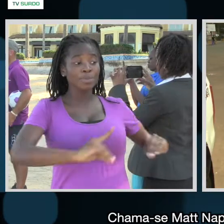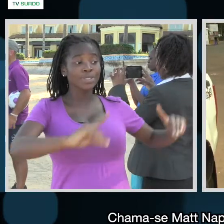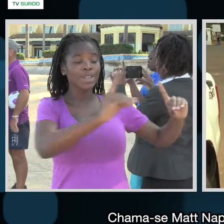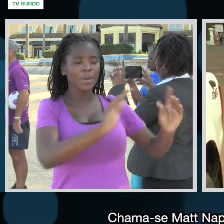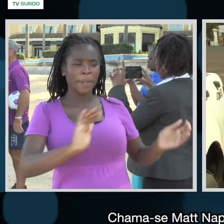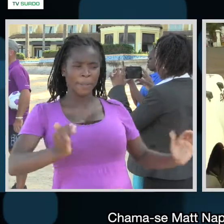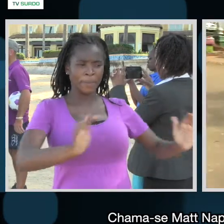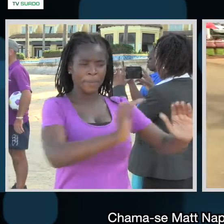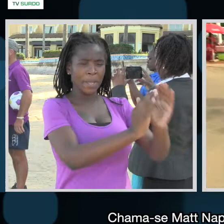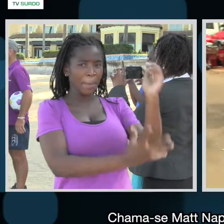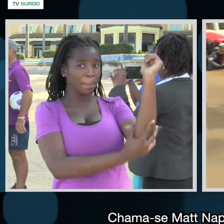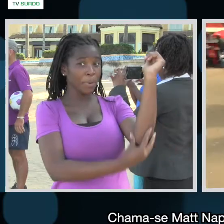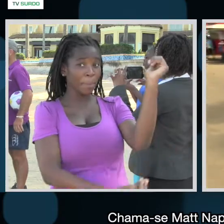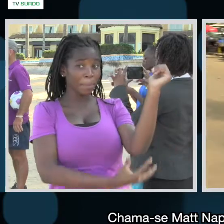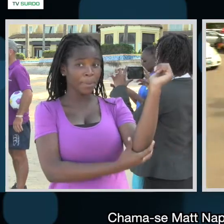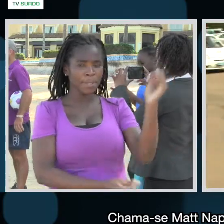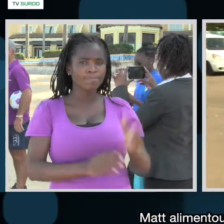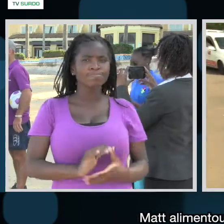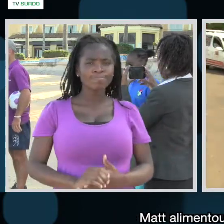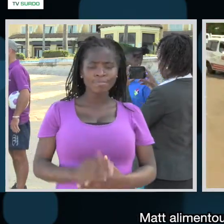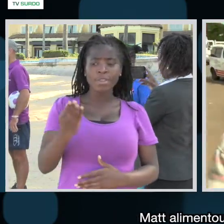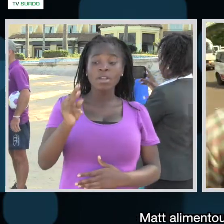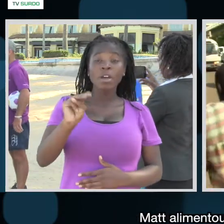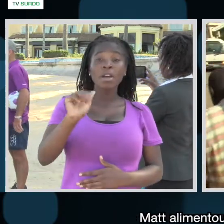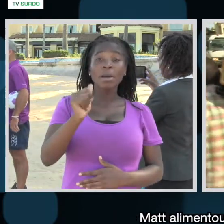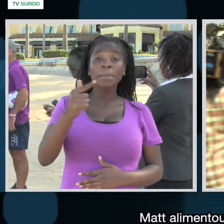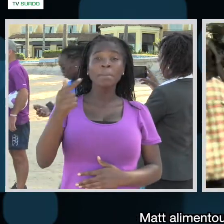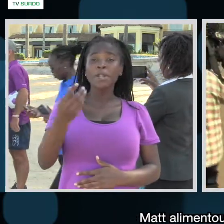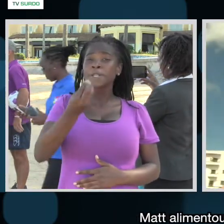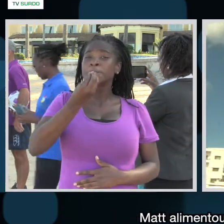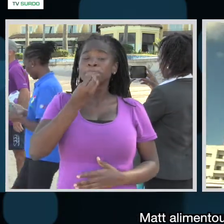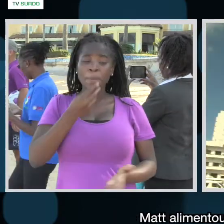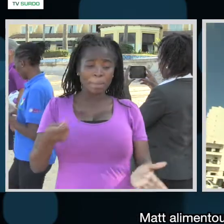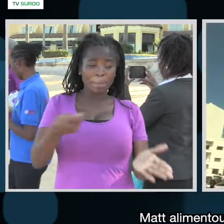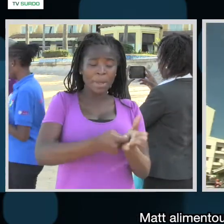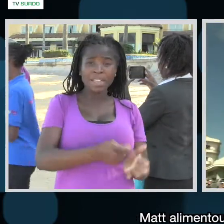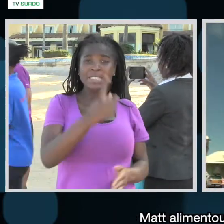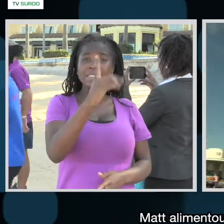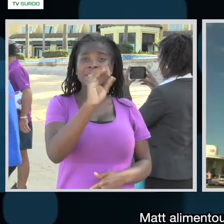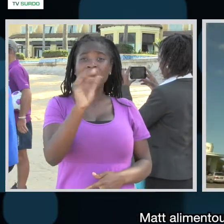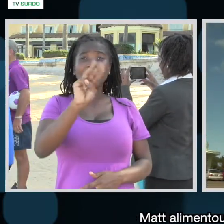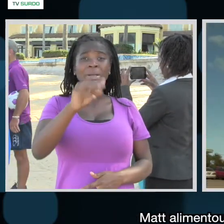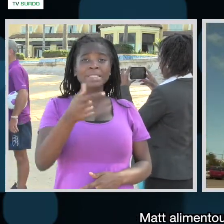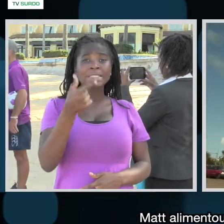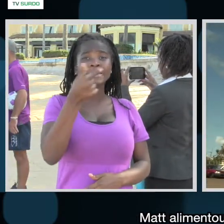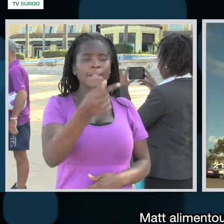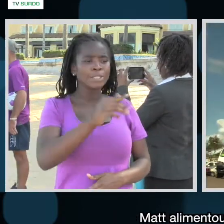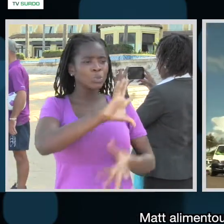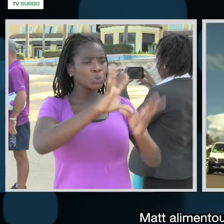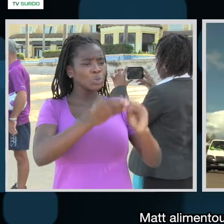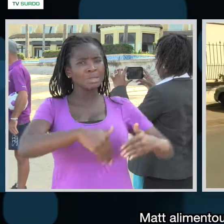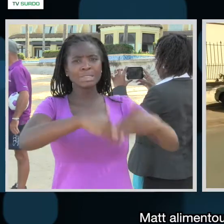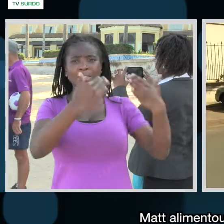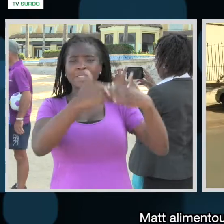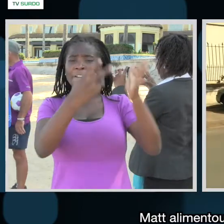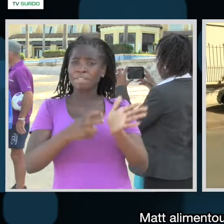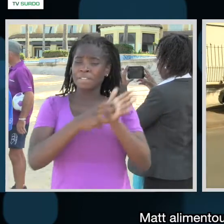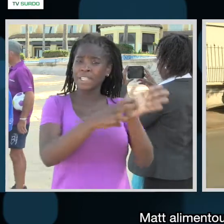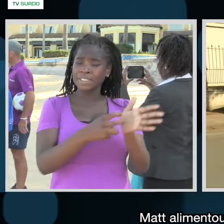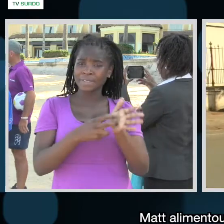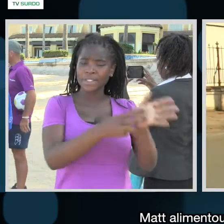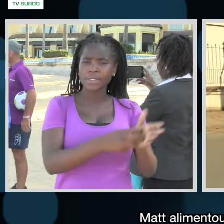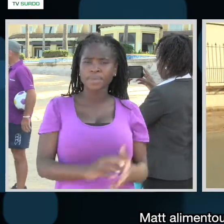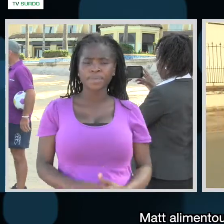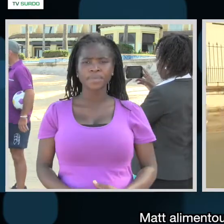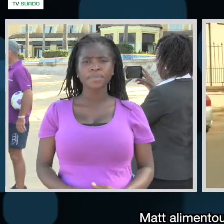da necessidade de combater a pobreza. Matt alimentou-se com menos de 100 medicais por dia em todo o percurso da sua viagem.